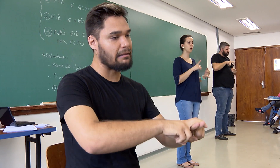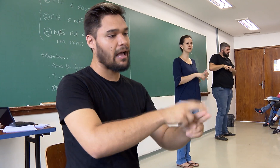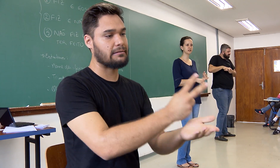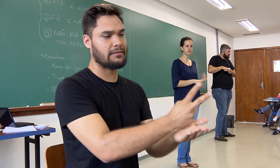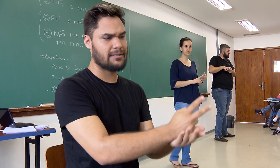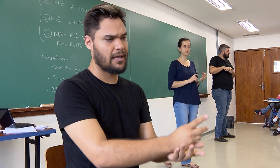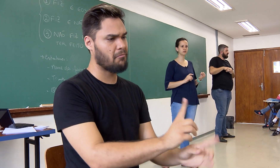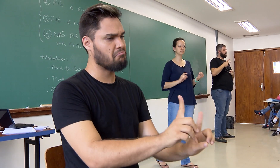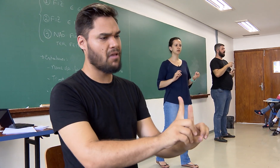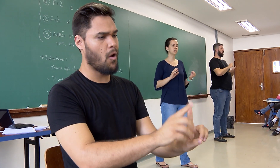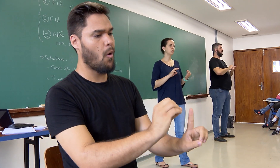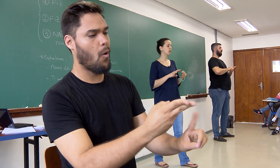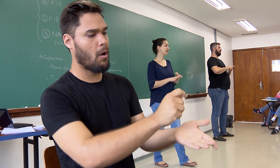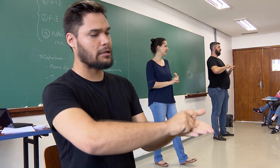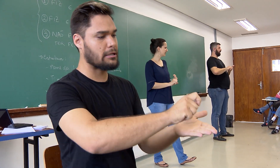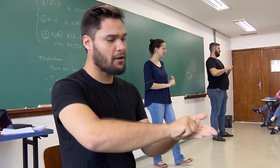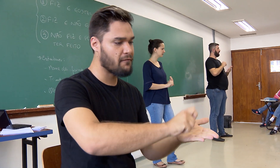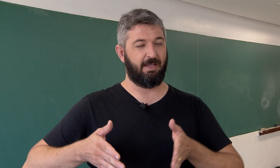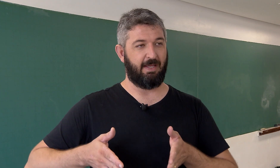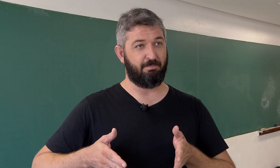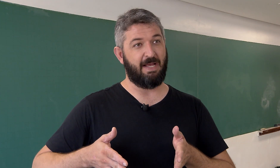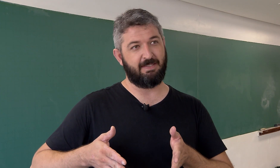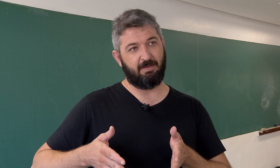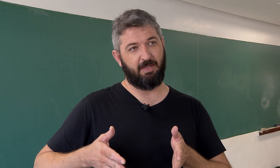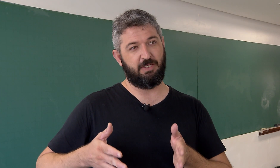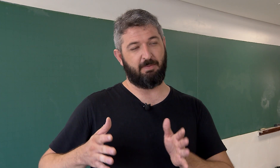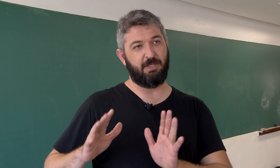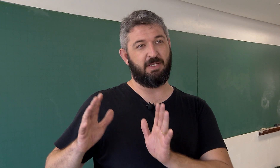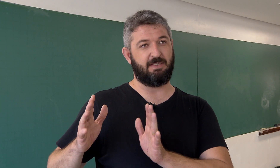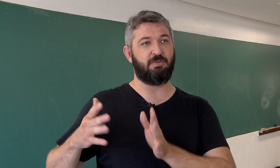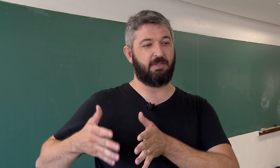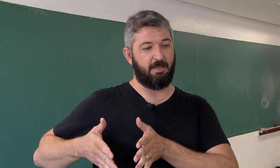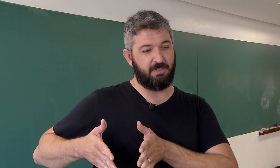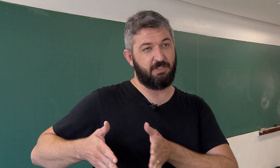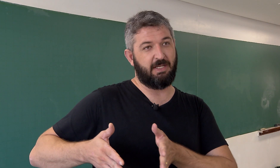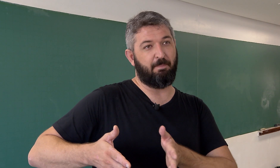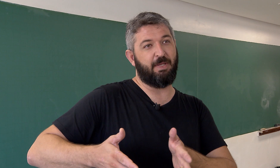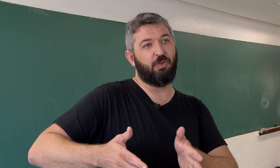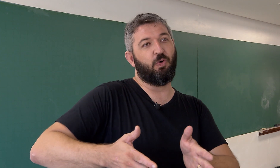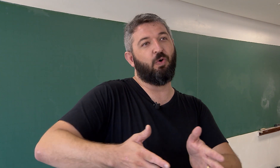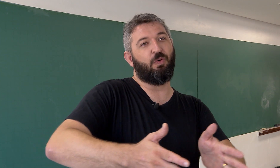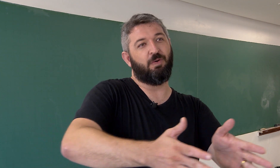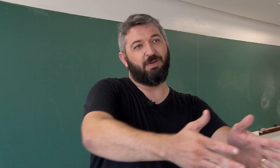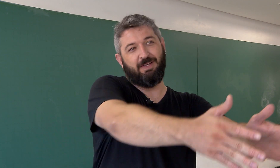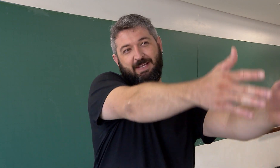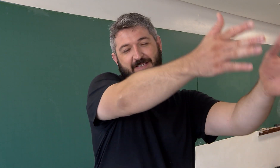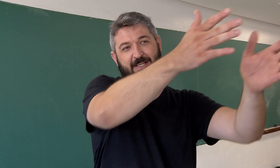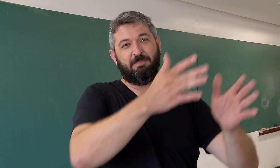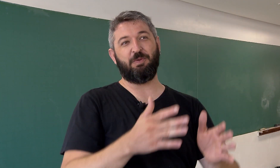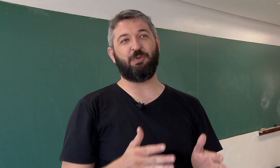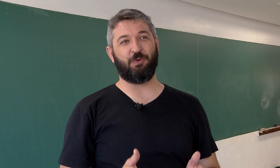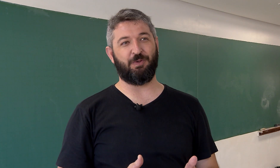por intérpretes aumentou. Que basicamente a minha geração de intérpretes, a gente capinou esse caminho todo,